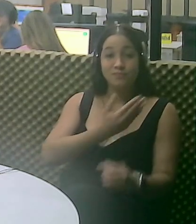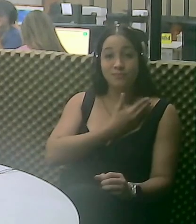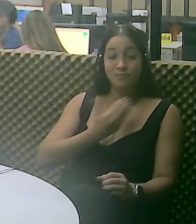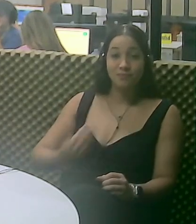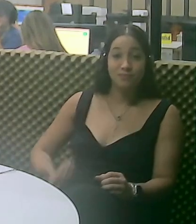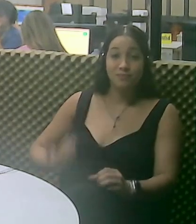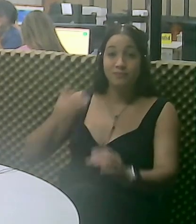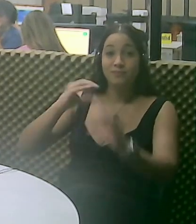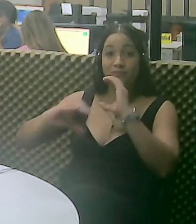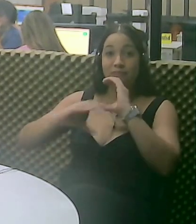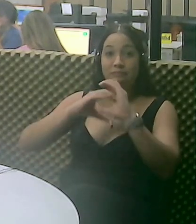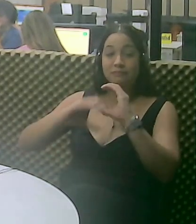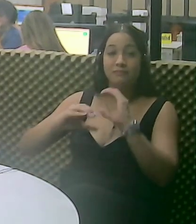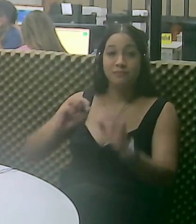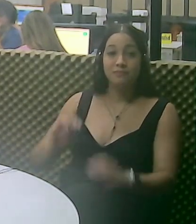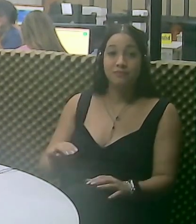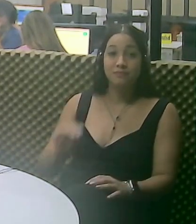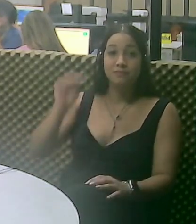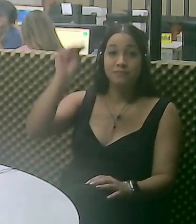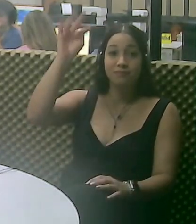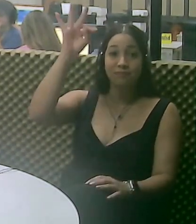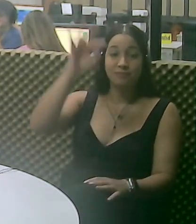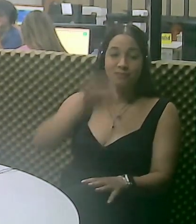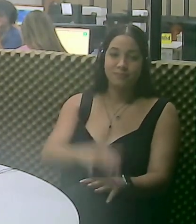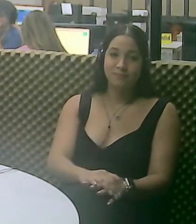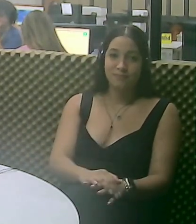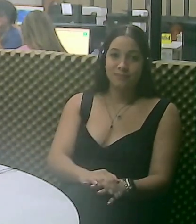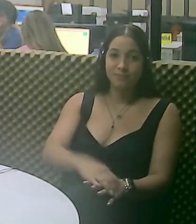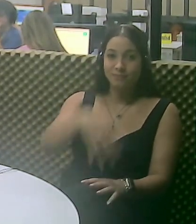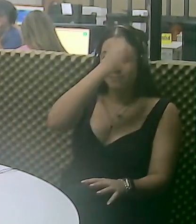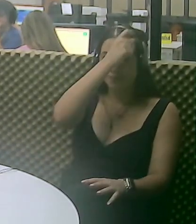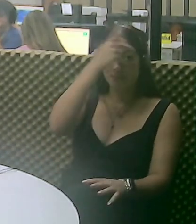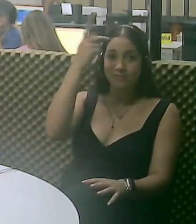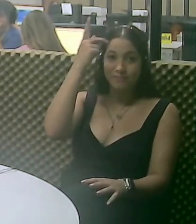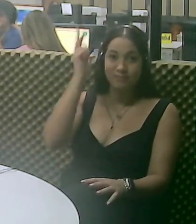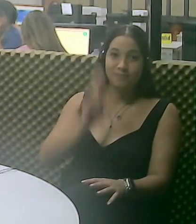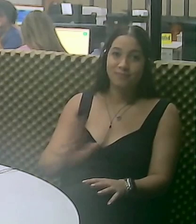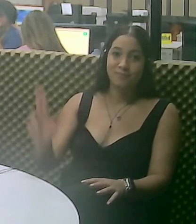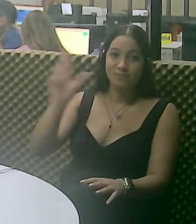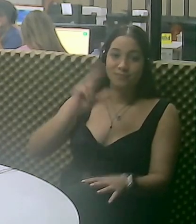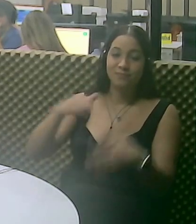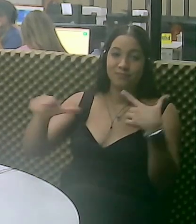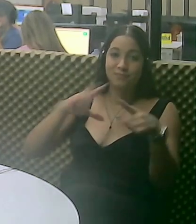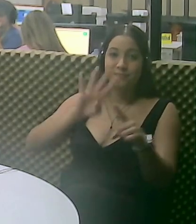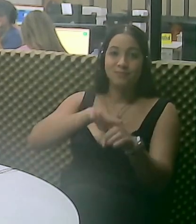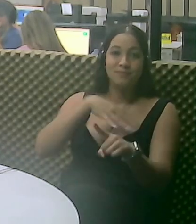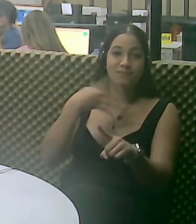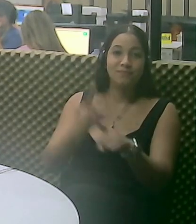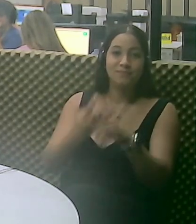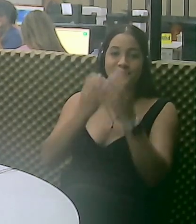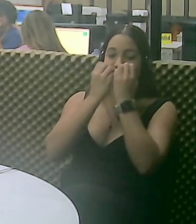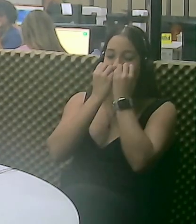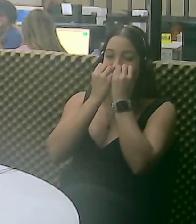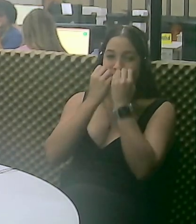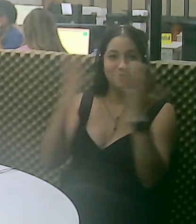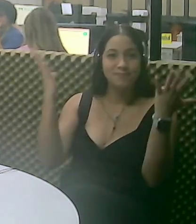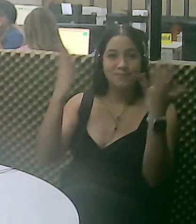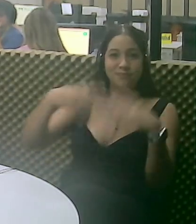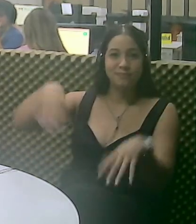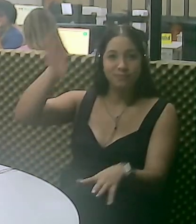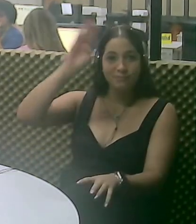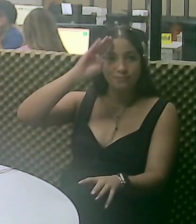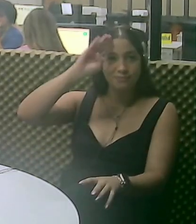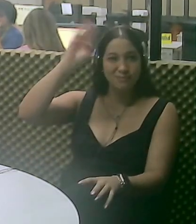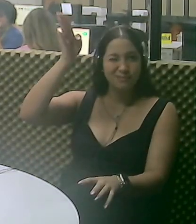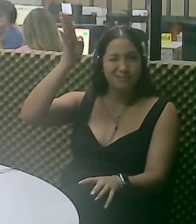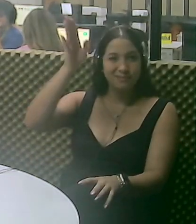Secretário Municipal de Governo e Comunicação, Marco Túlio de Castro Kalimann. Prefeitura de Uberlândia. Fazer mais,